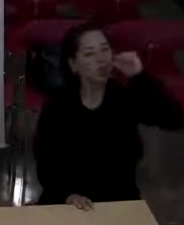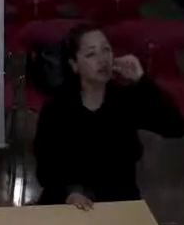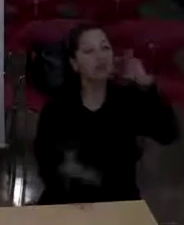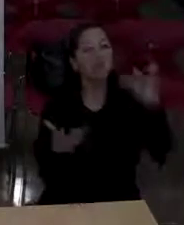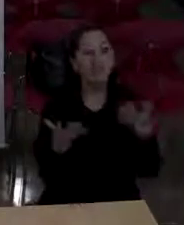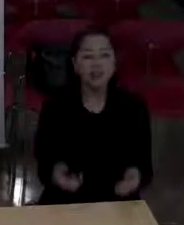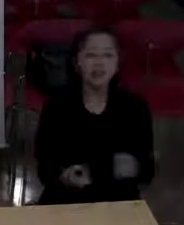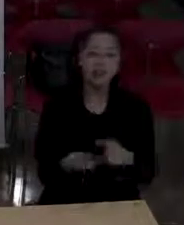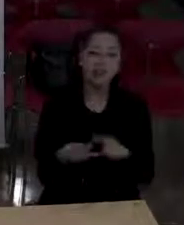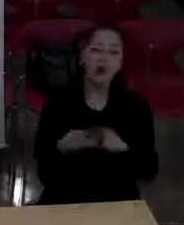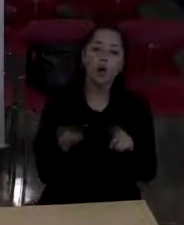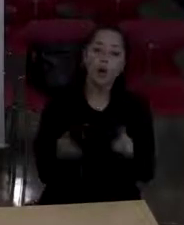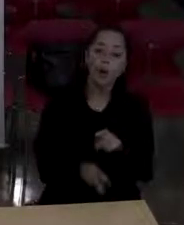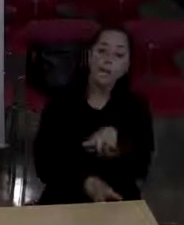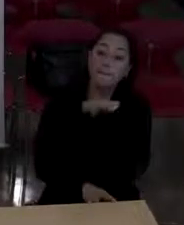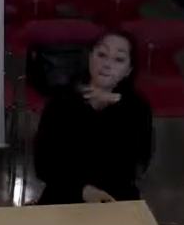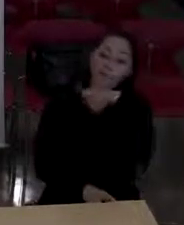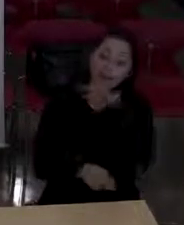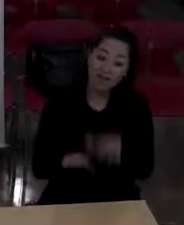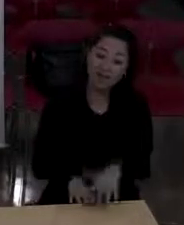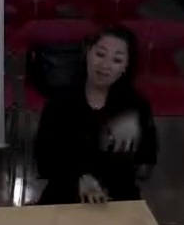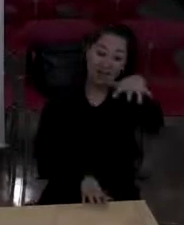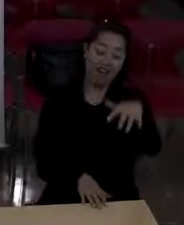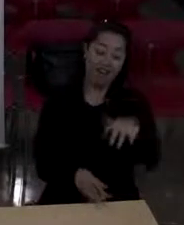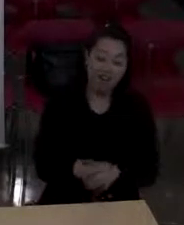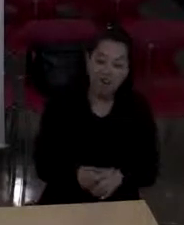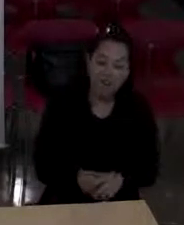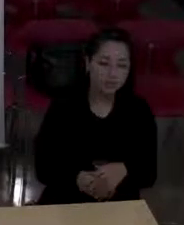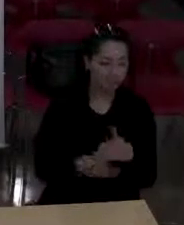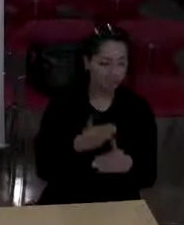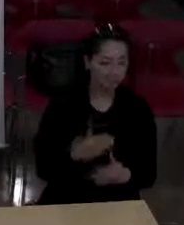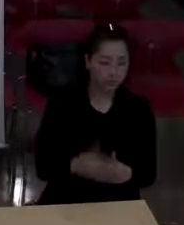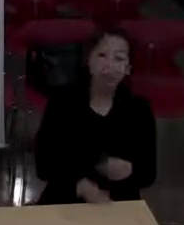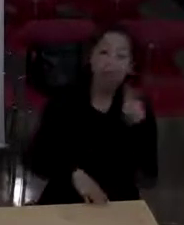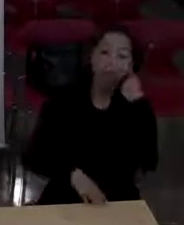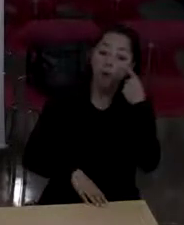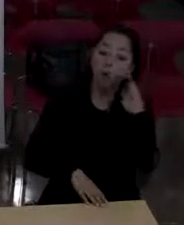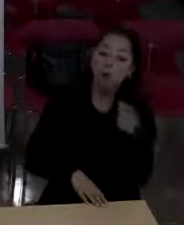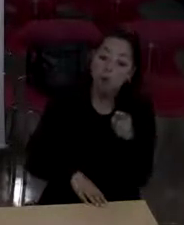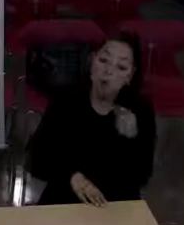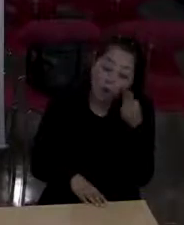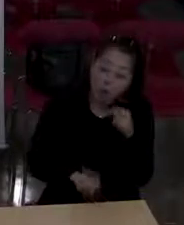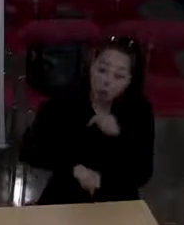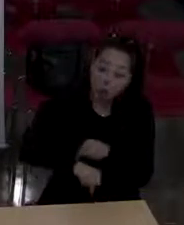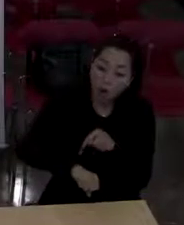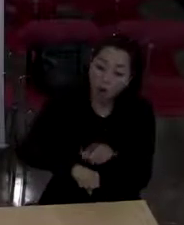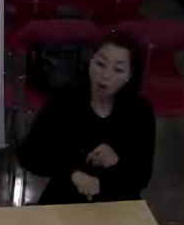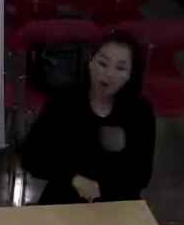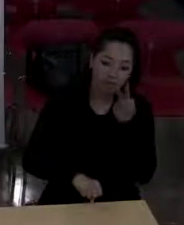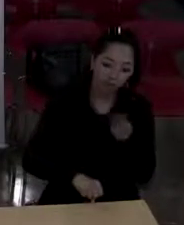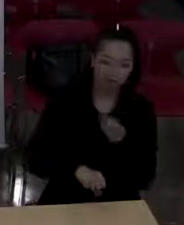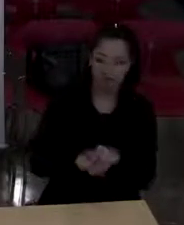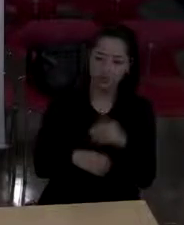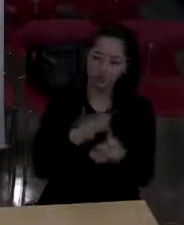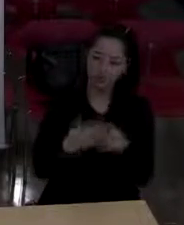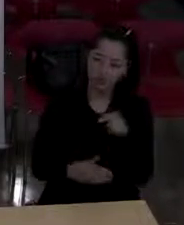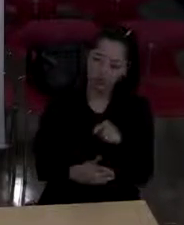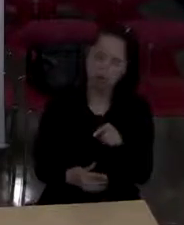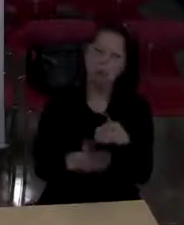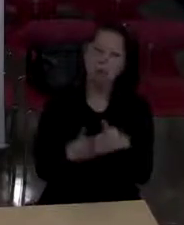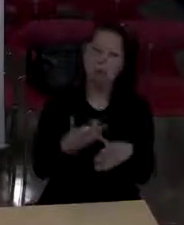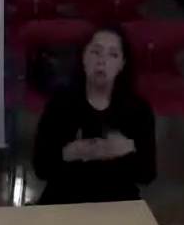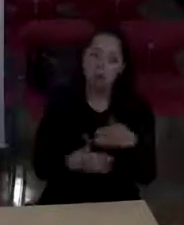toma jugo, y hablan del aquí y del ahora. Hasta esos 2 años todavía su lengua o la expresión